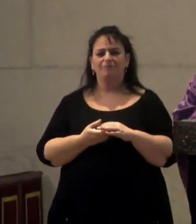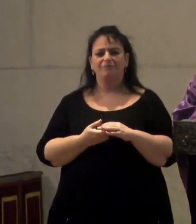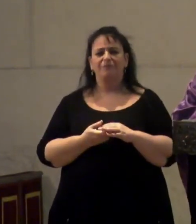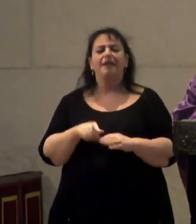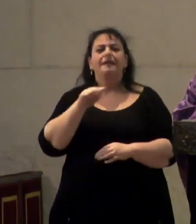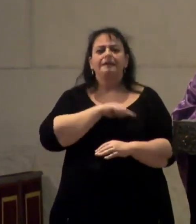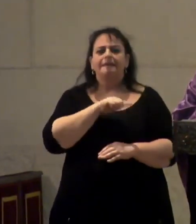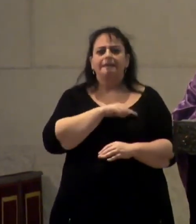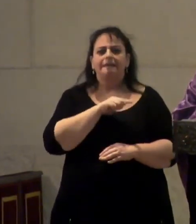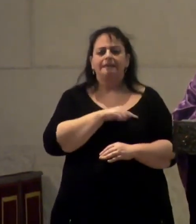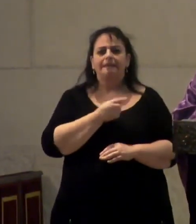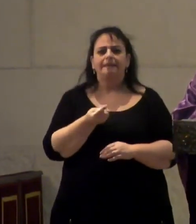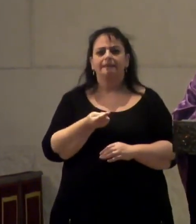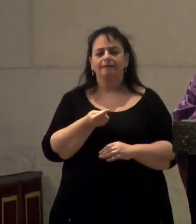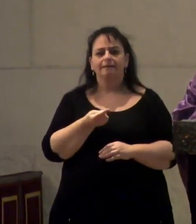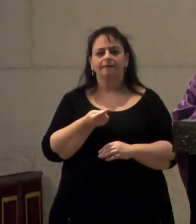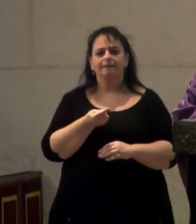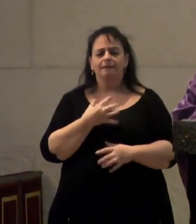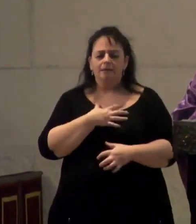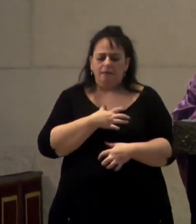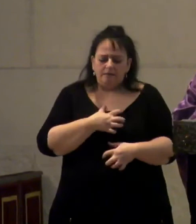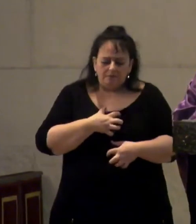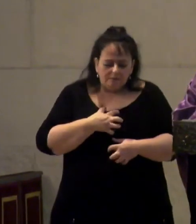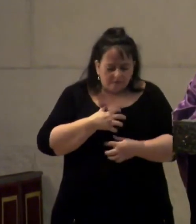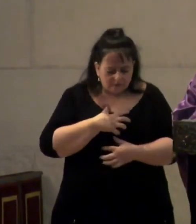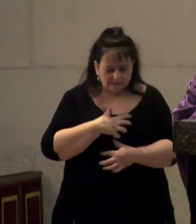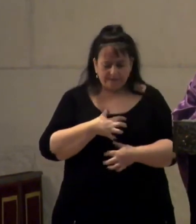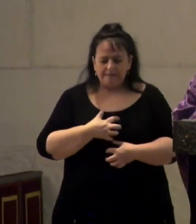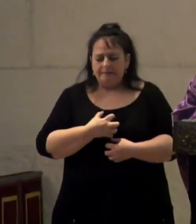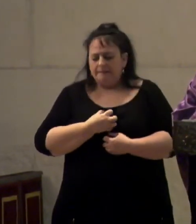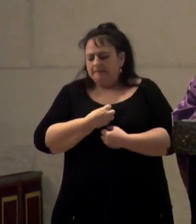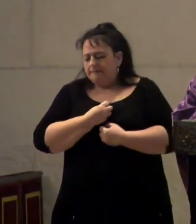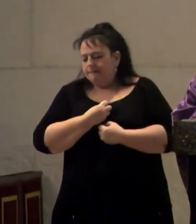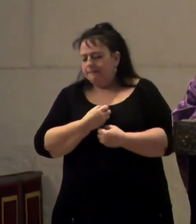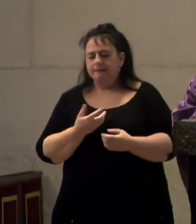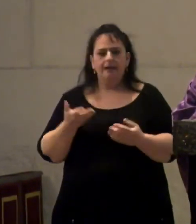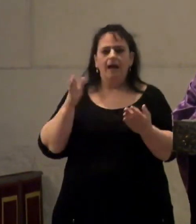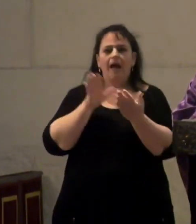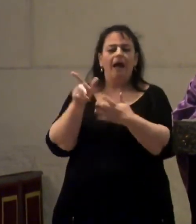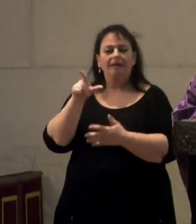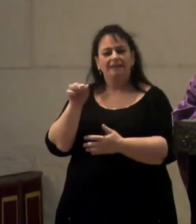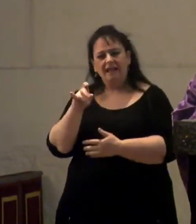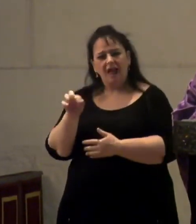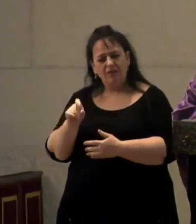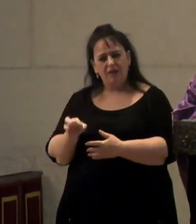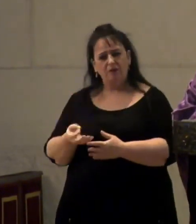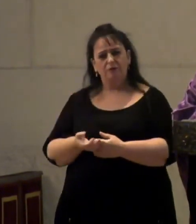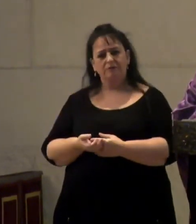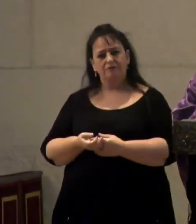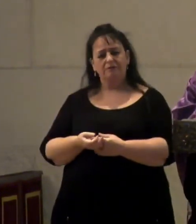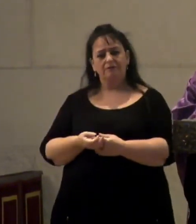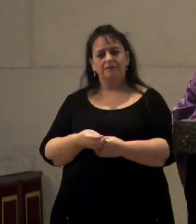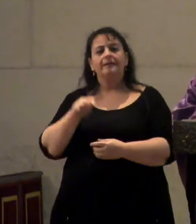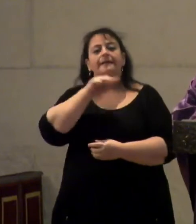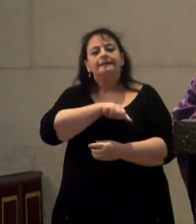de sentir, de conmoverse, como hemos visto, que se conmueve ante Lázaro,